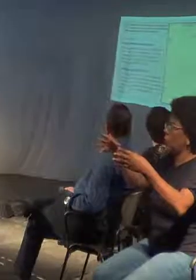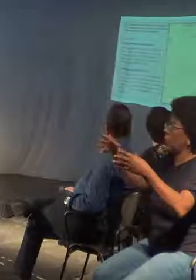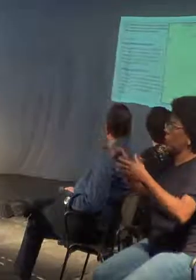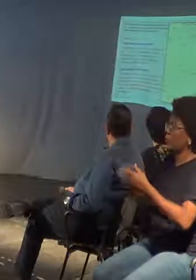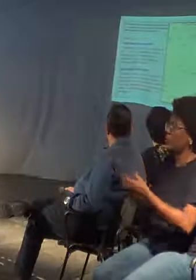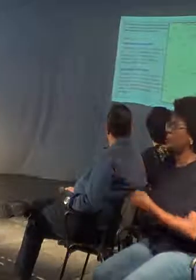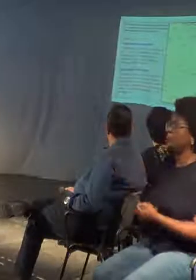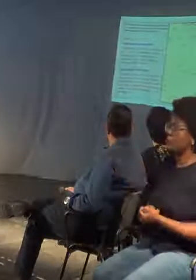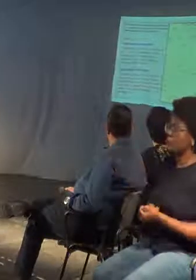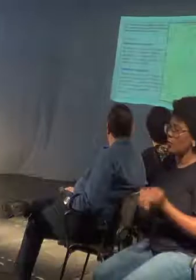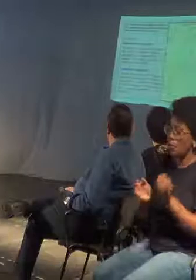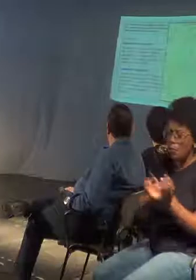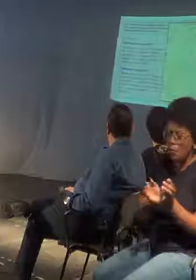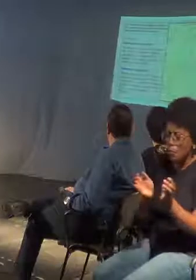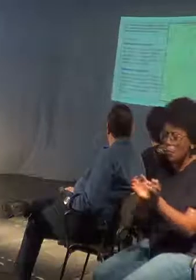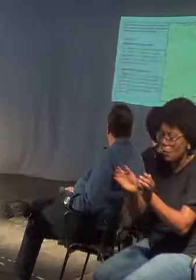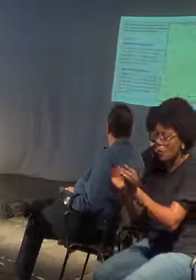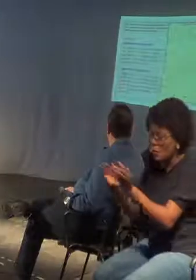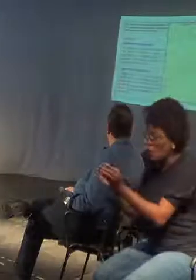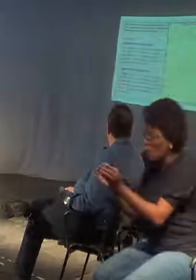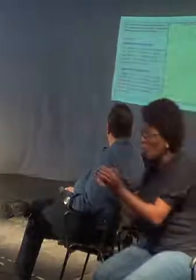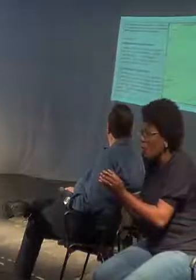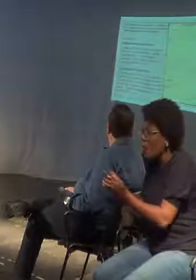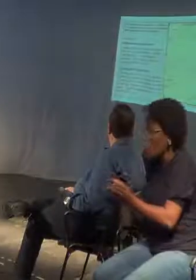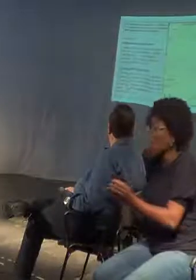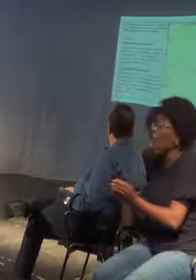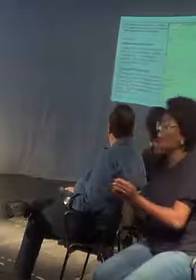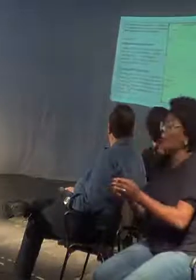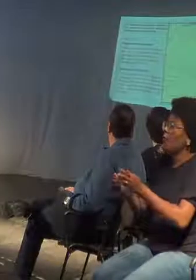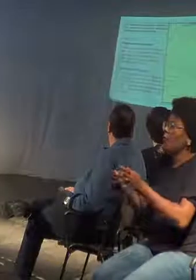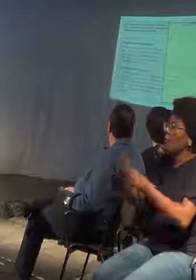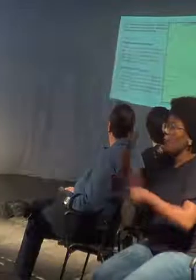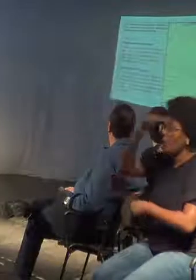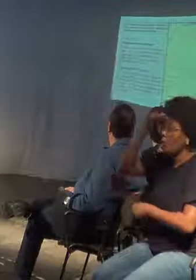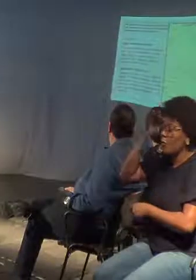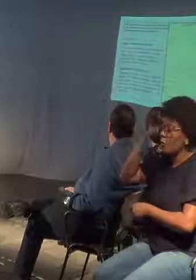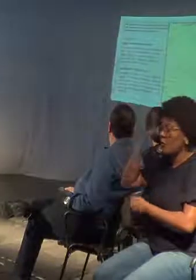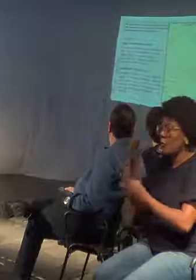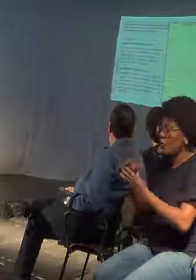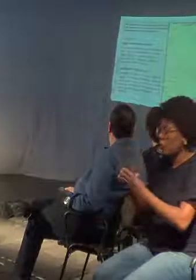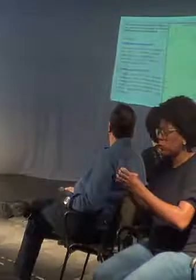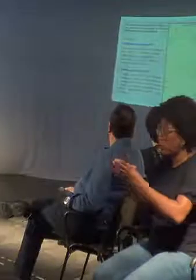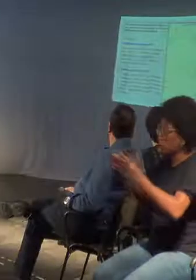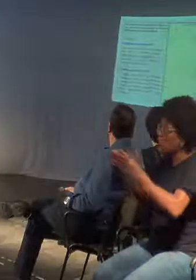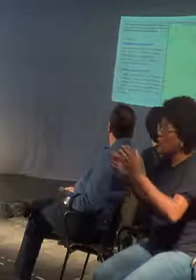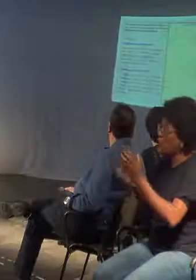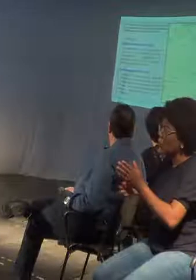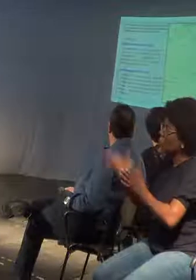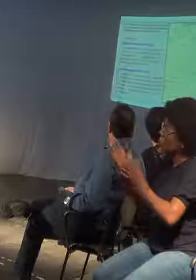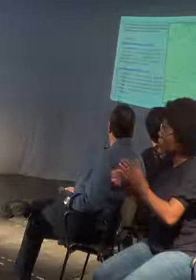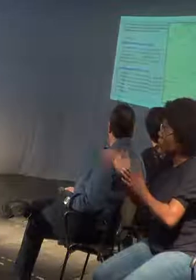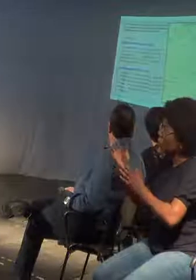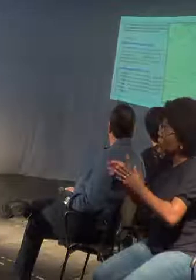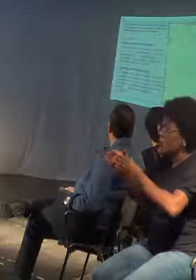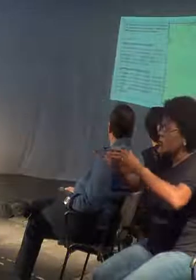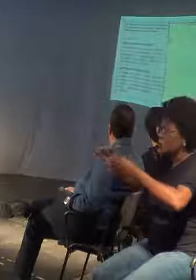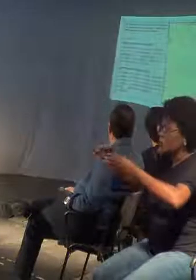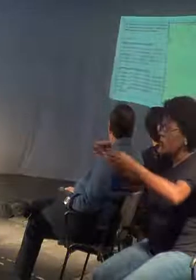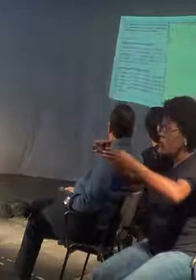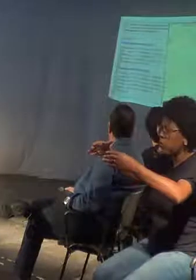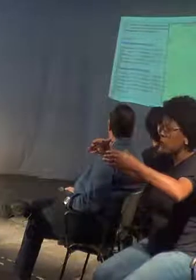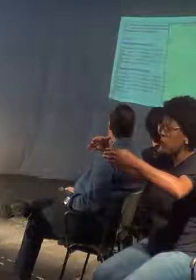de núcleos urbanos distintos, gerando fluxos e um avanço da malha urbana que acaba